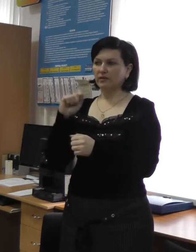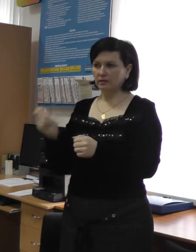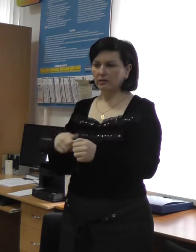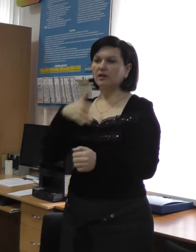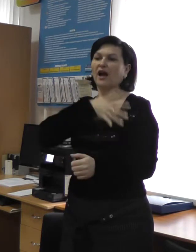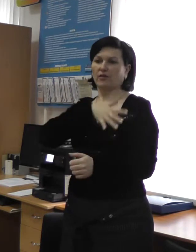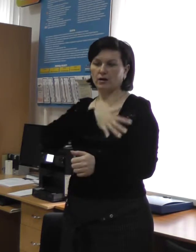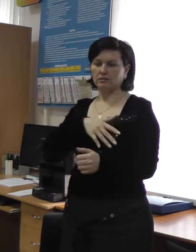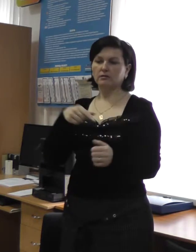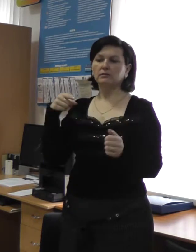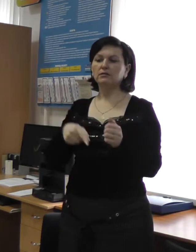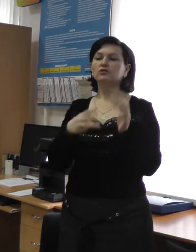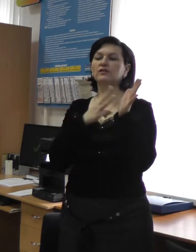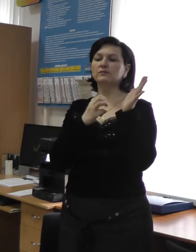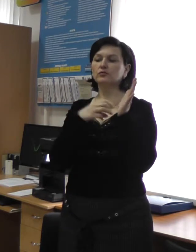Кавказе. В